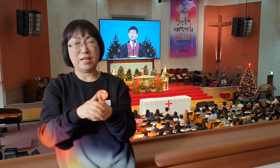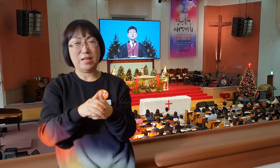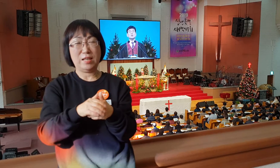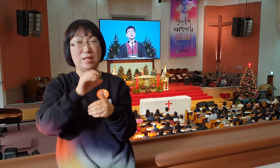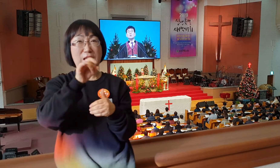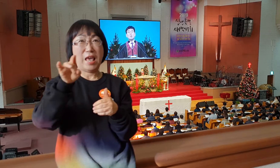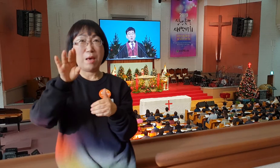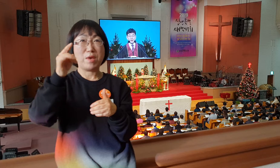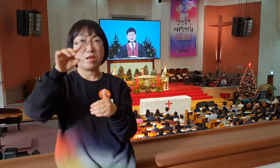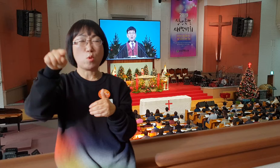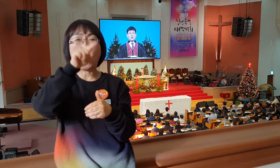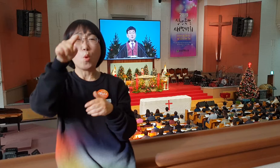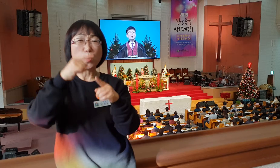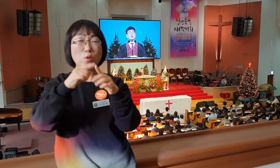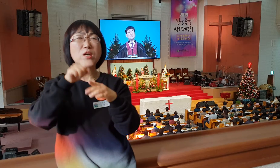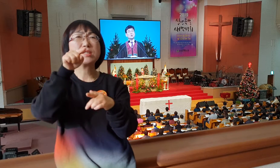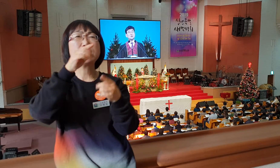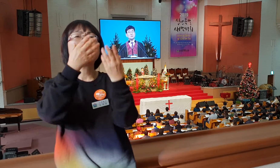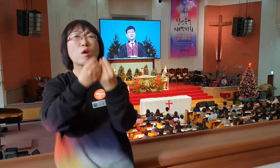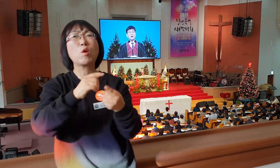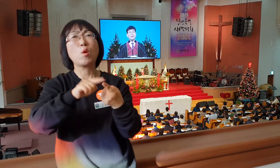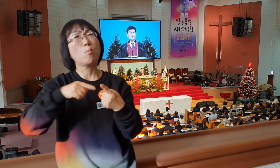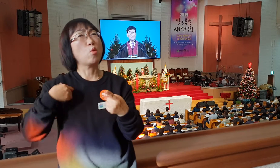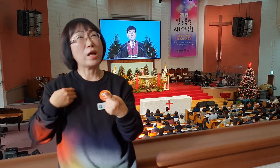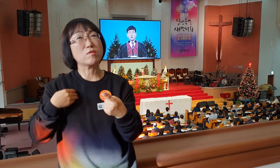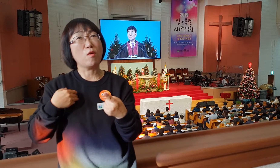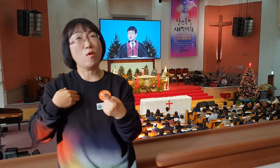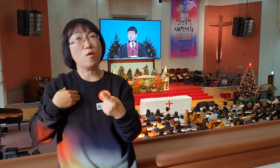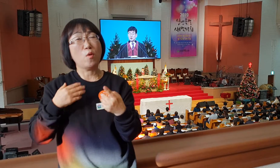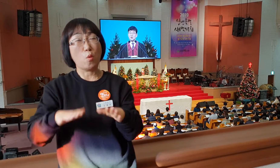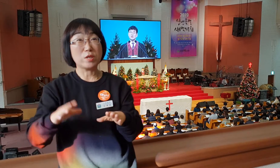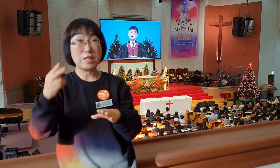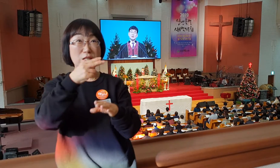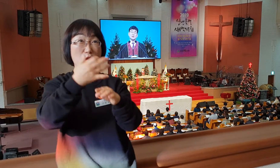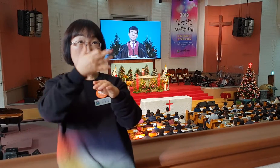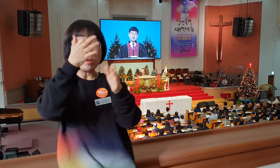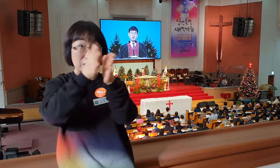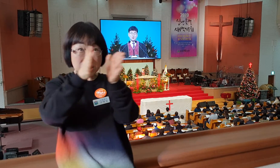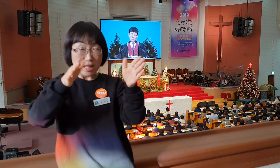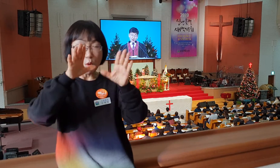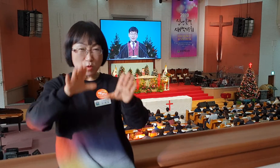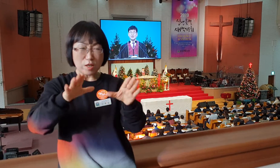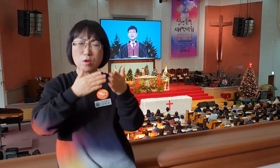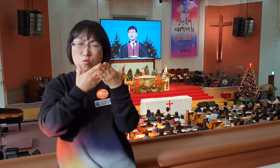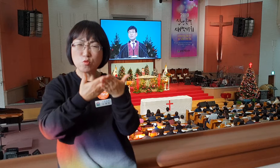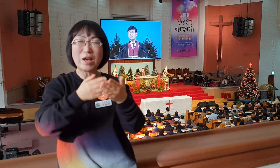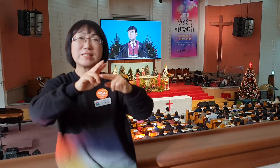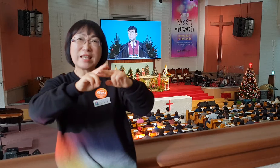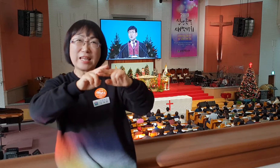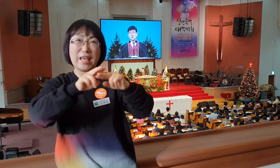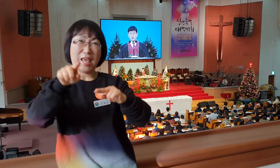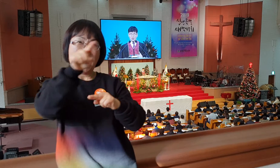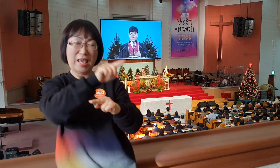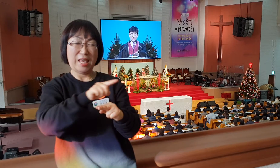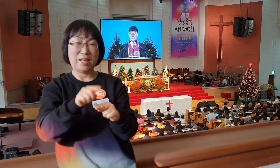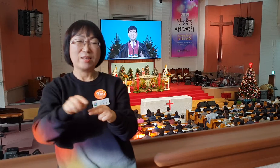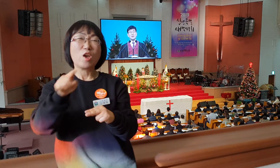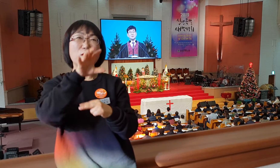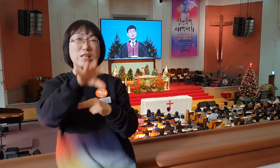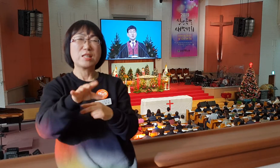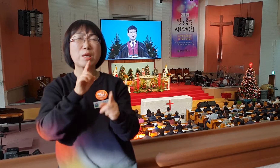에베소 교회는 그걸 몰랐어요. 그리고 그걸 놓쳤습니다. 오늘이 2019년이 시작되는 이 귀한 자리예요. 어쩌면